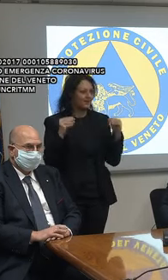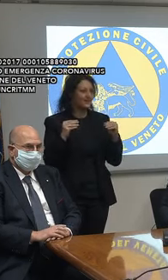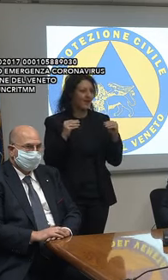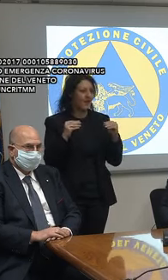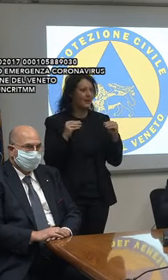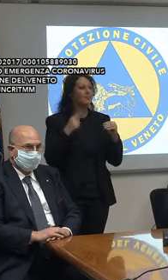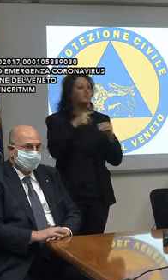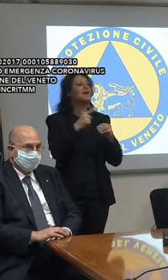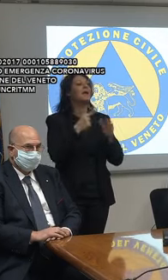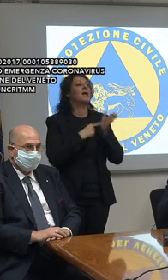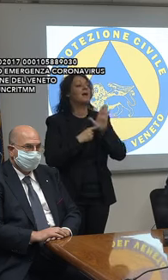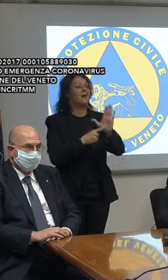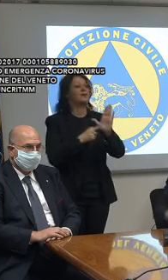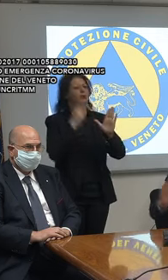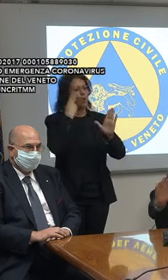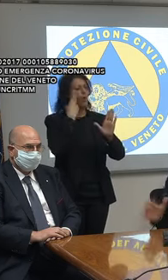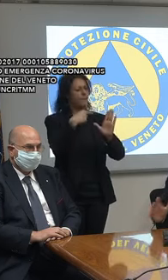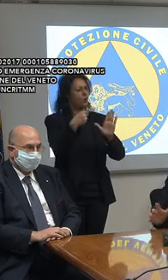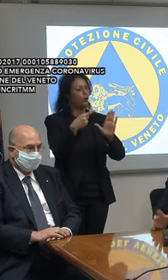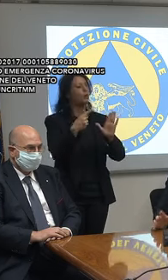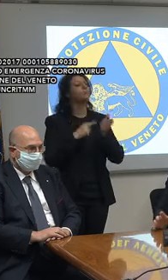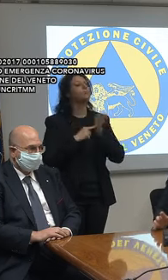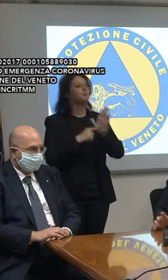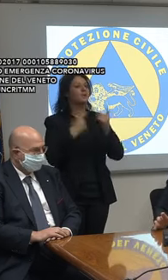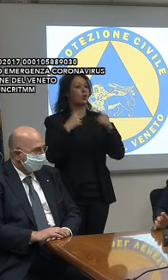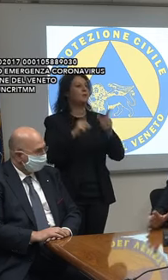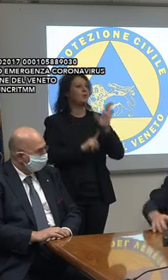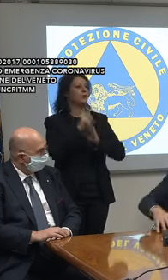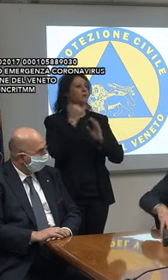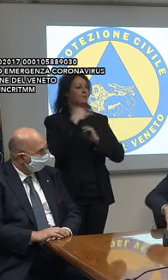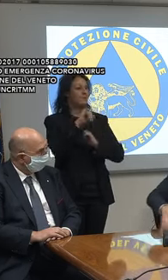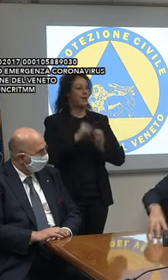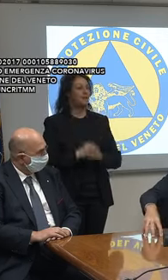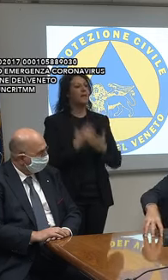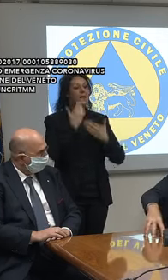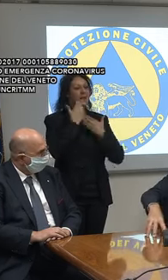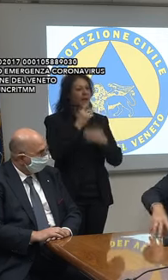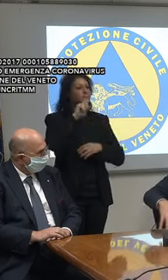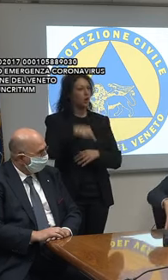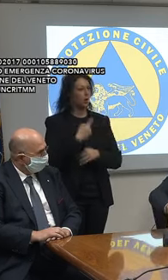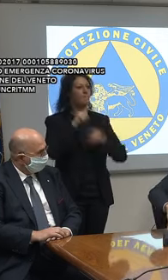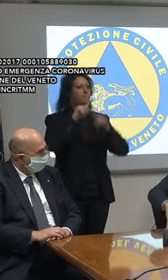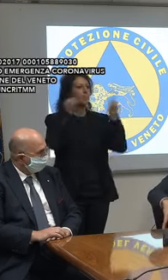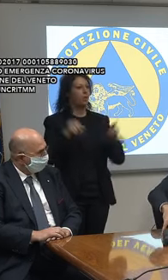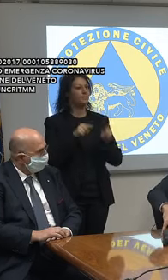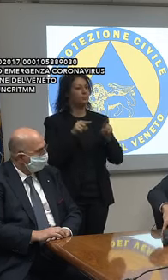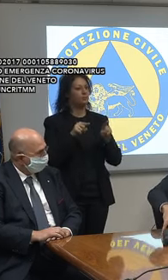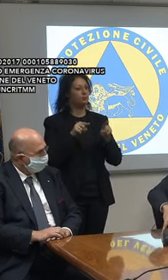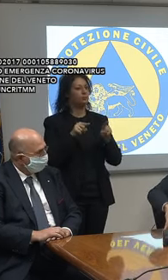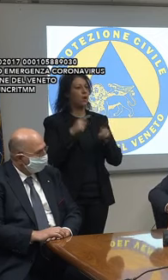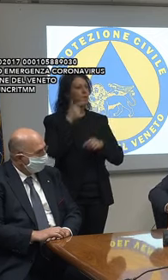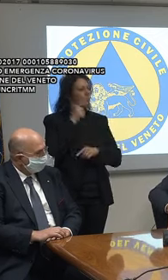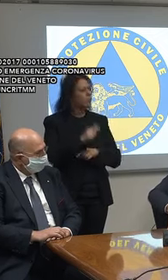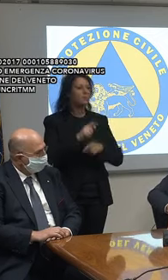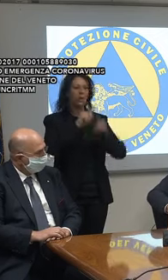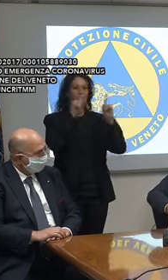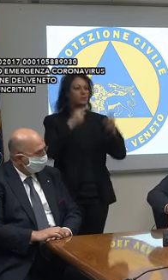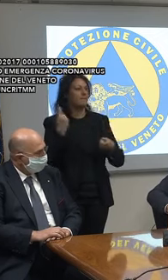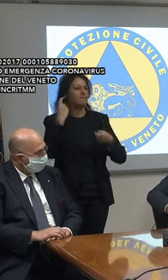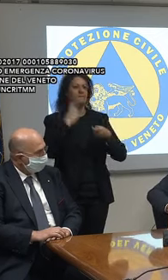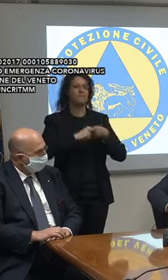questa cosa, però la scopriremo dopo. Ringrazio ancora la provincia, perché la provincia è, come si può dire, è partner importante in tutta